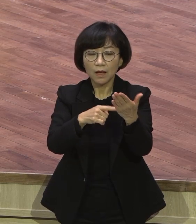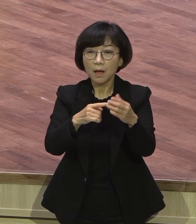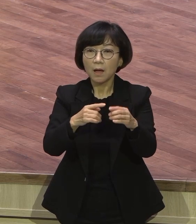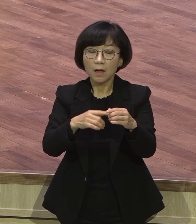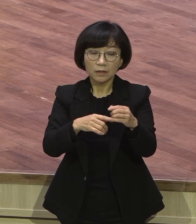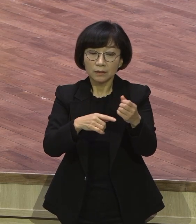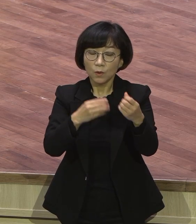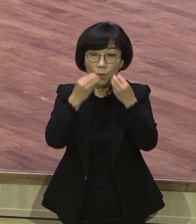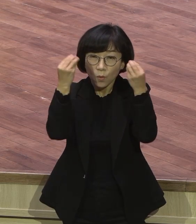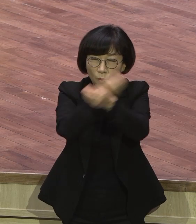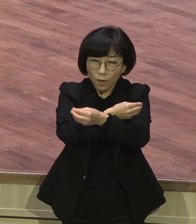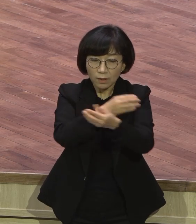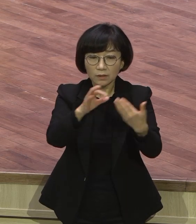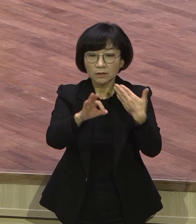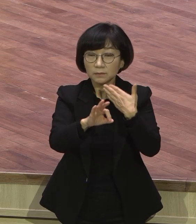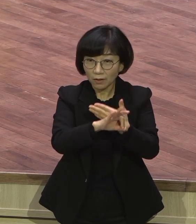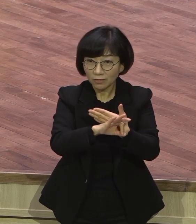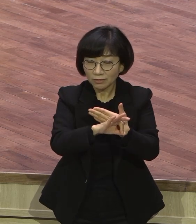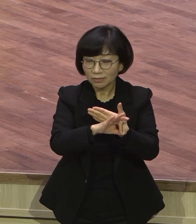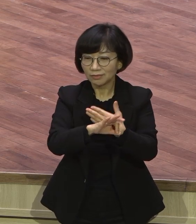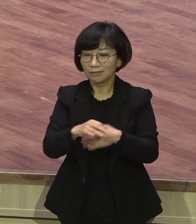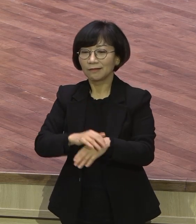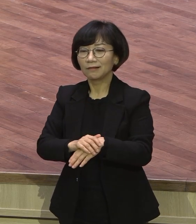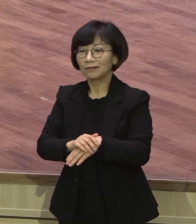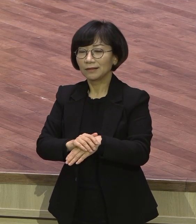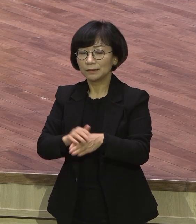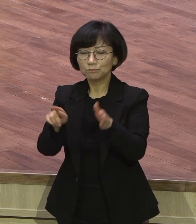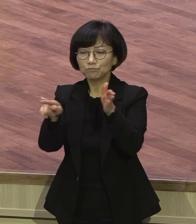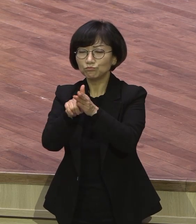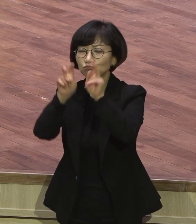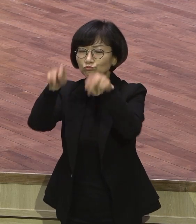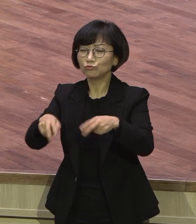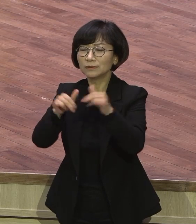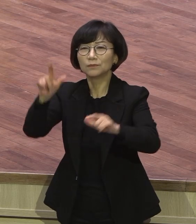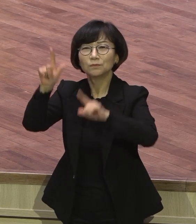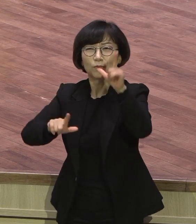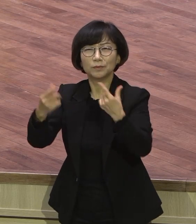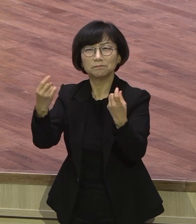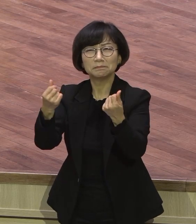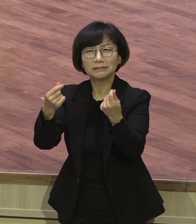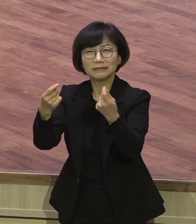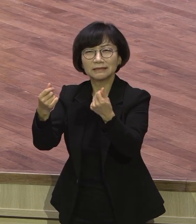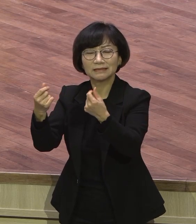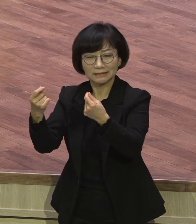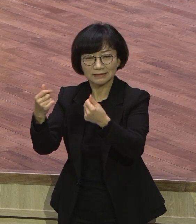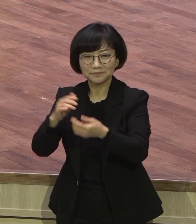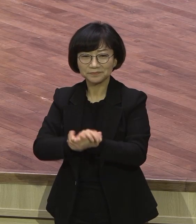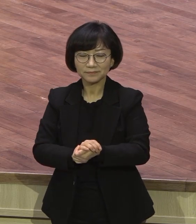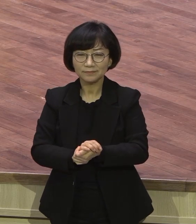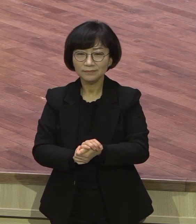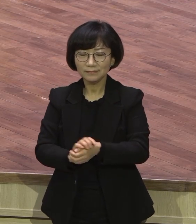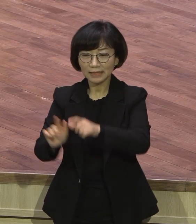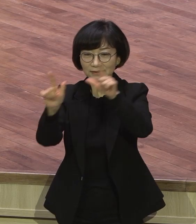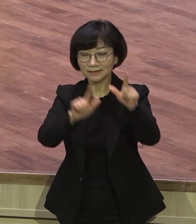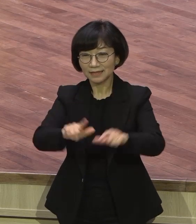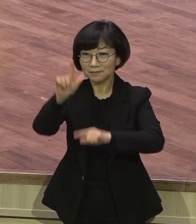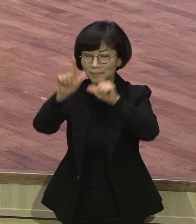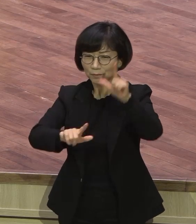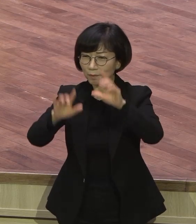교회 다니는데 예수 믿으면서도 빠져버린다. 불신자처럼. 사는 게 보면 생각도 삶도 내용이 다